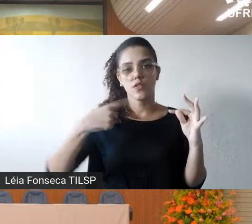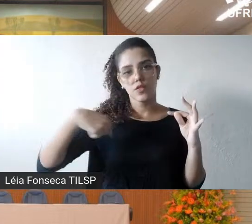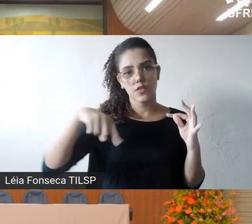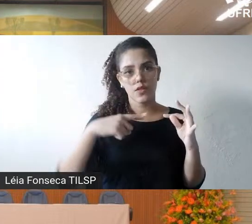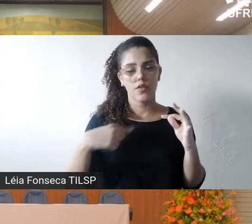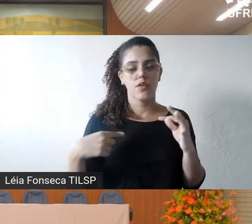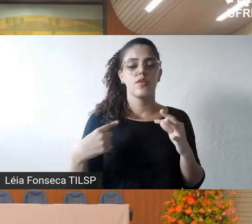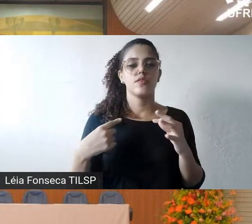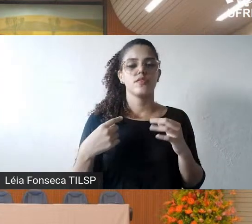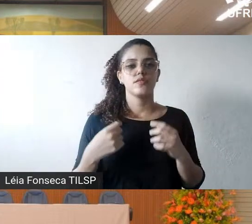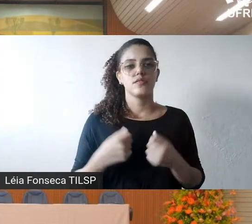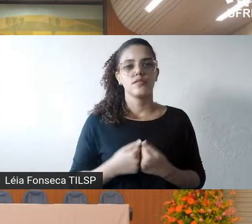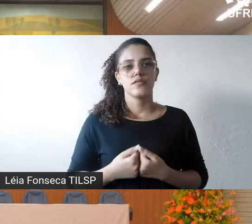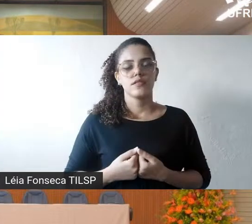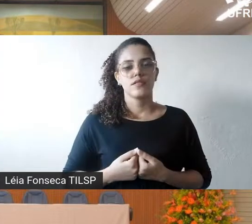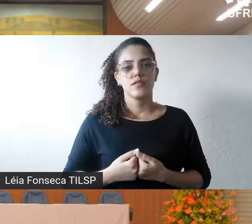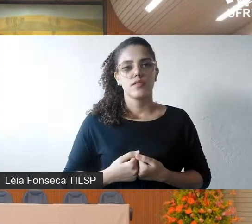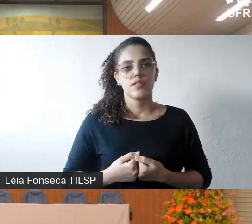nós estaremos,